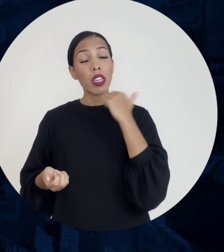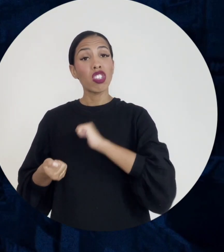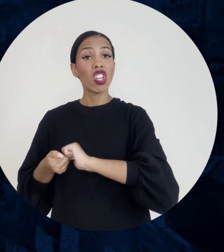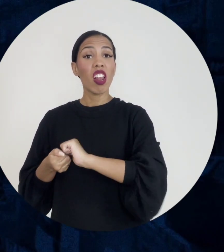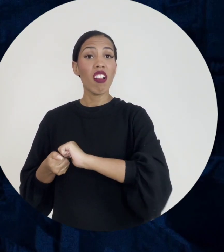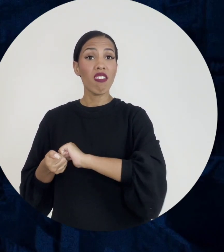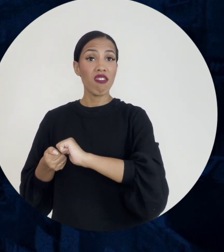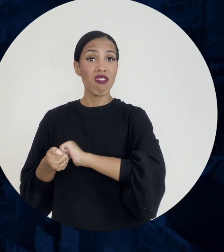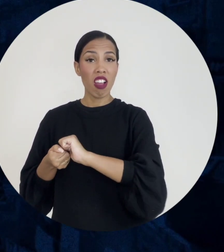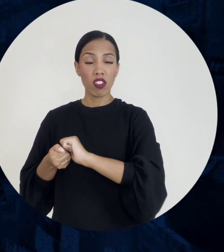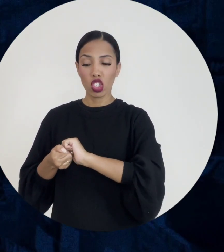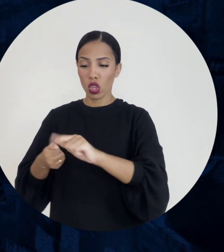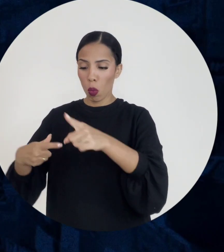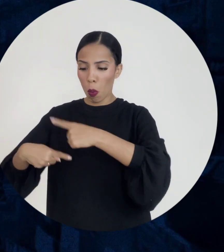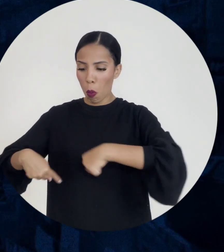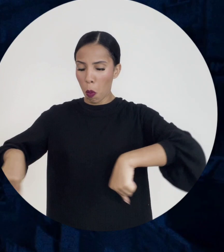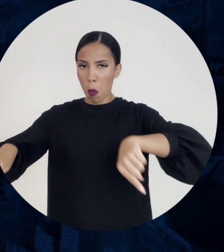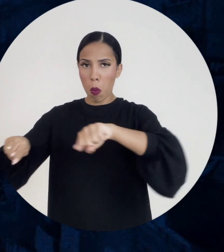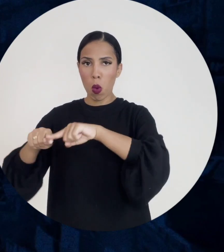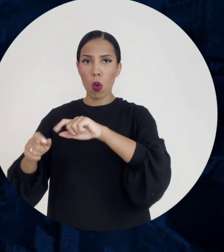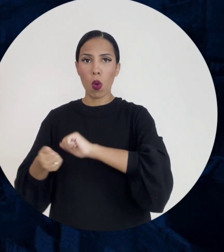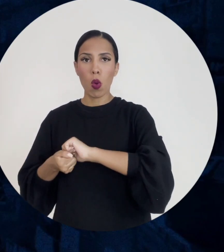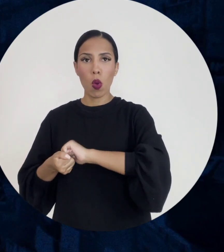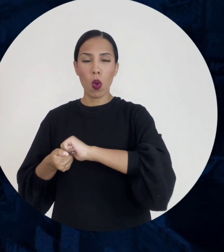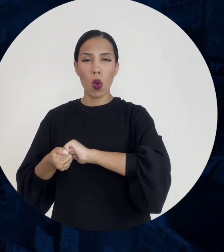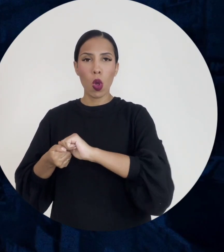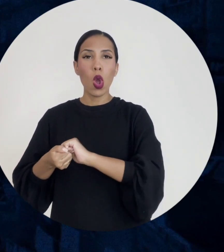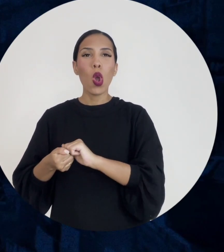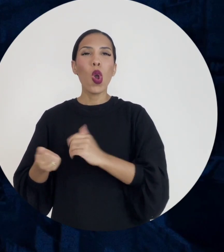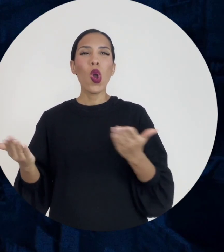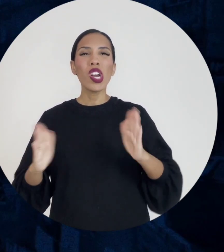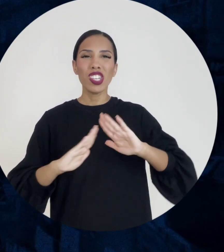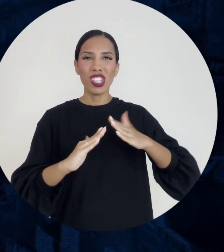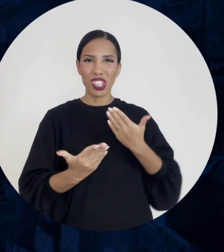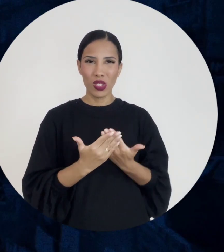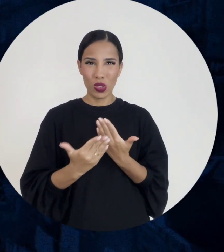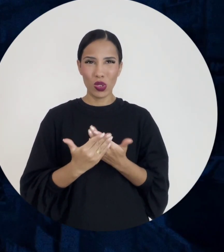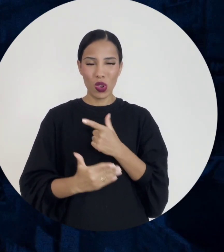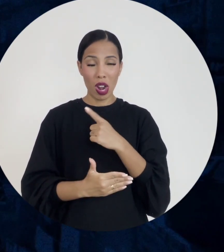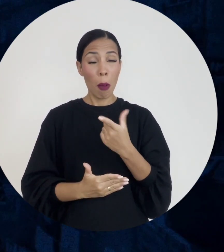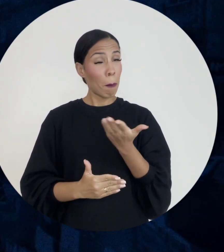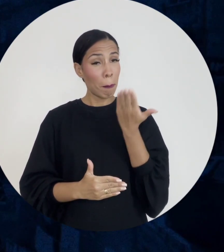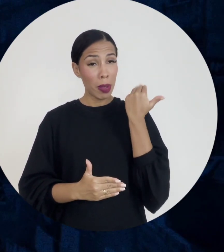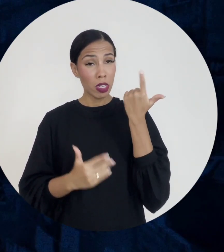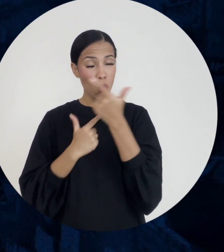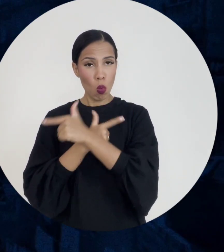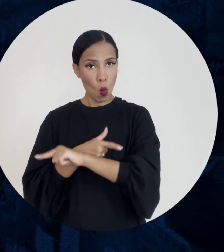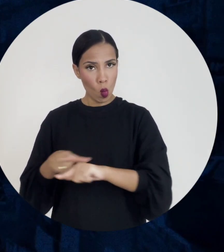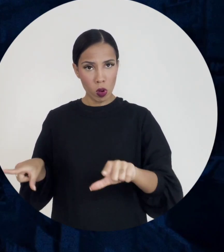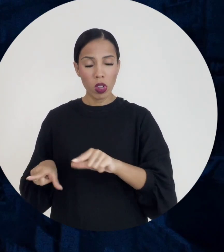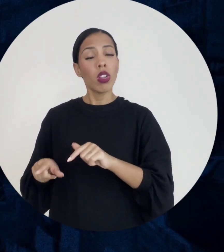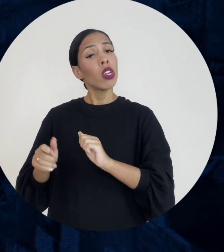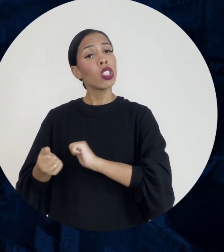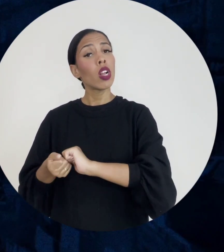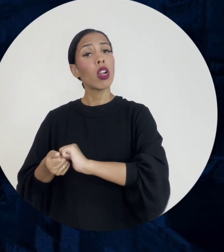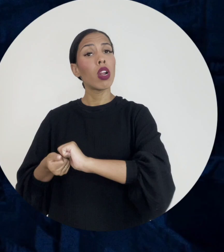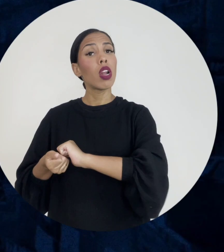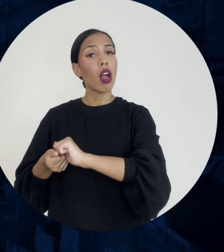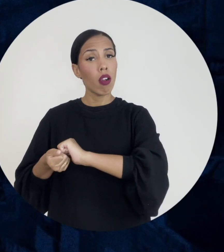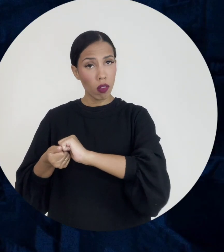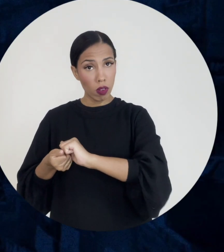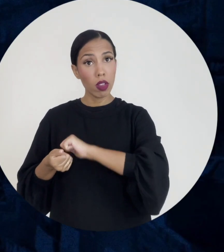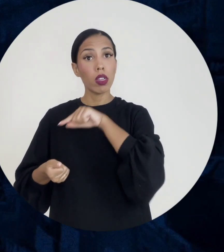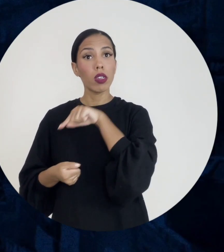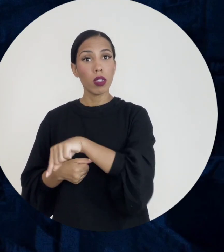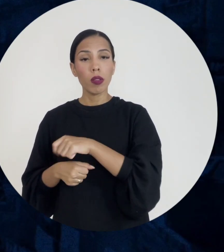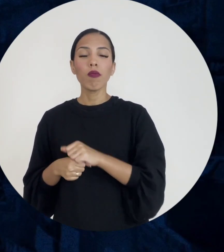de onde hoje em dia é o Brizolão, né? O pessoal lavava roupa ali. Nossa, então